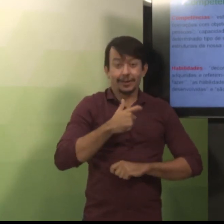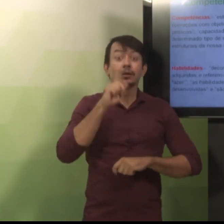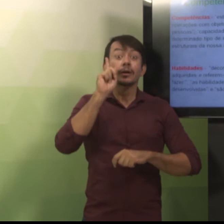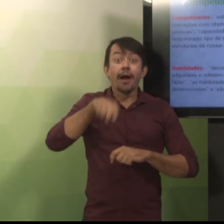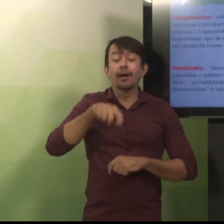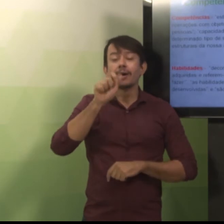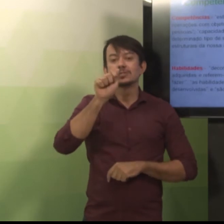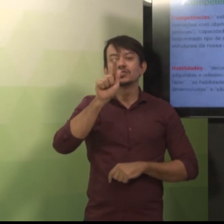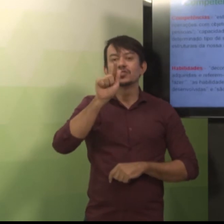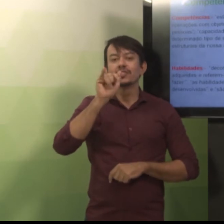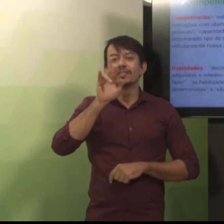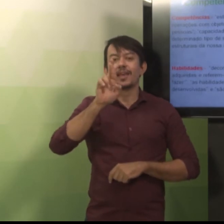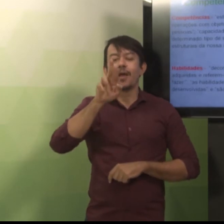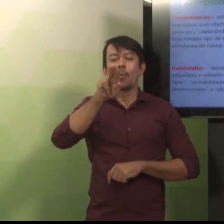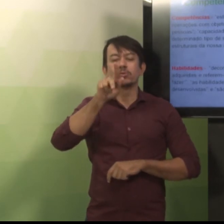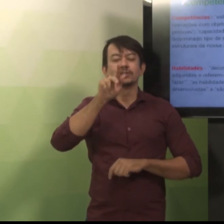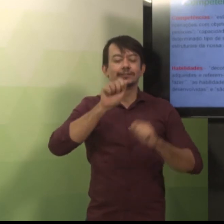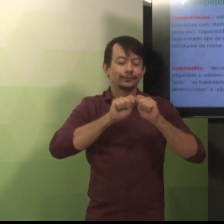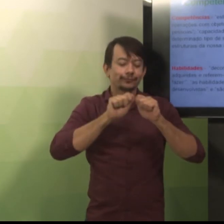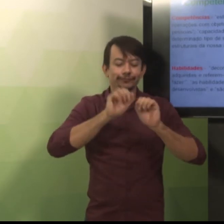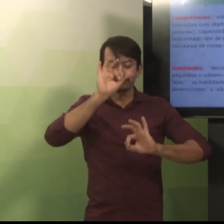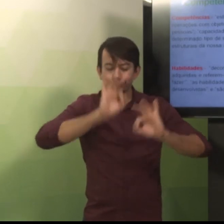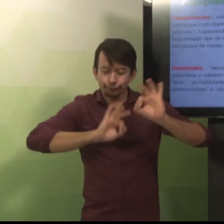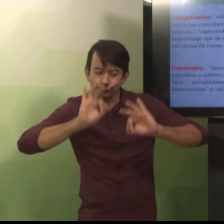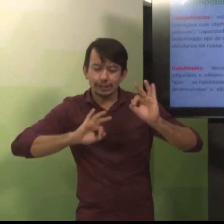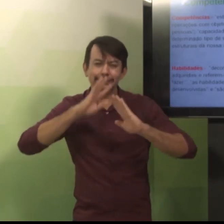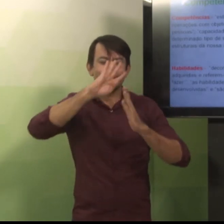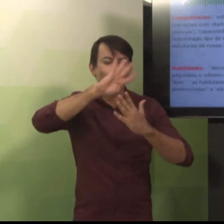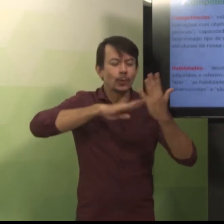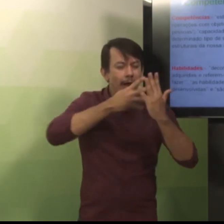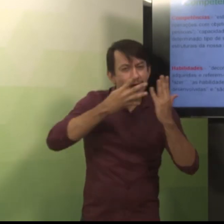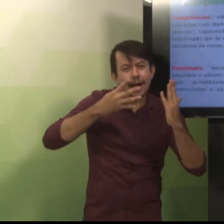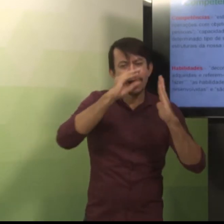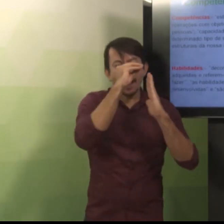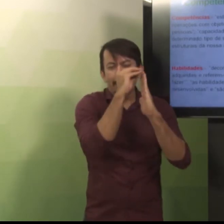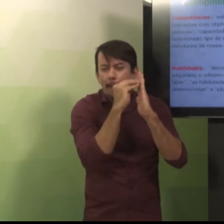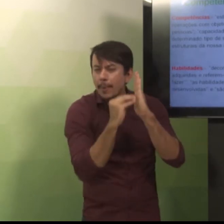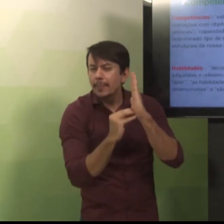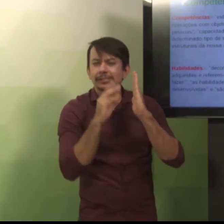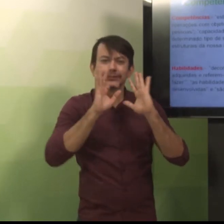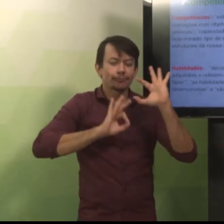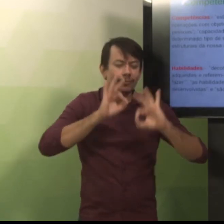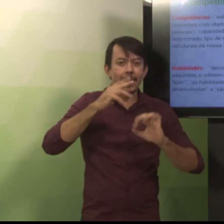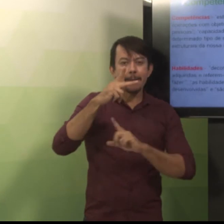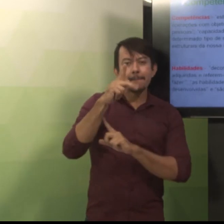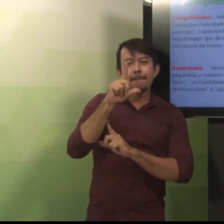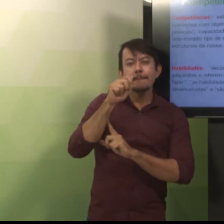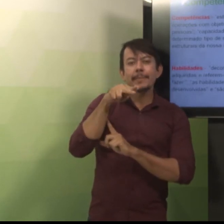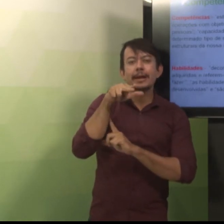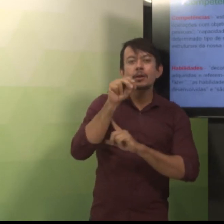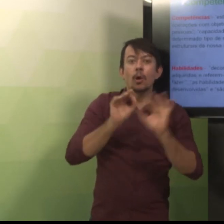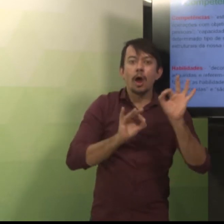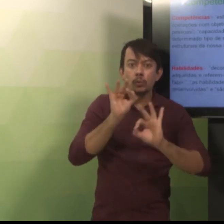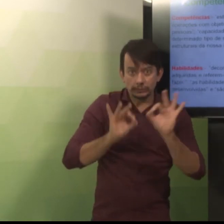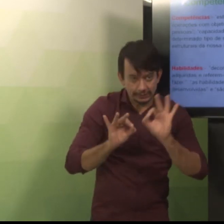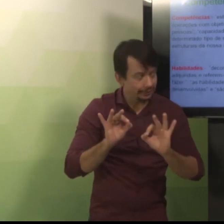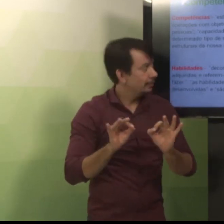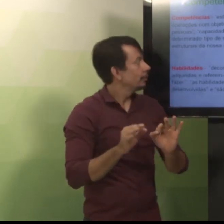me capacita, que me propicia a competência para fazer algo. Então, já consigo organizar, fazer um plano